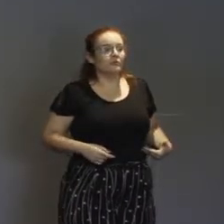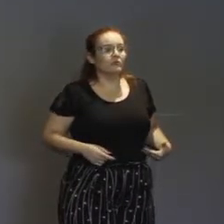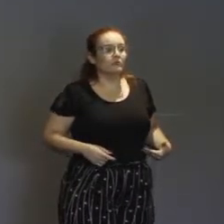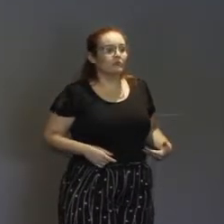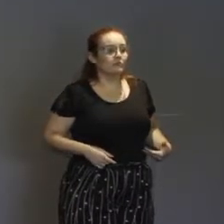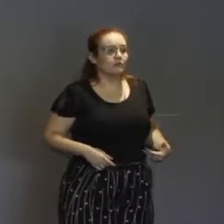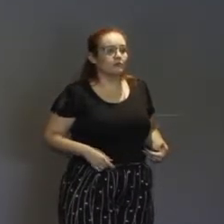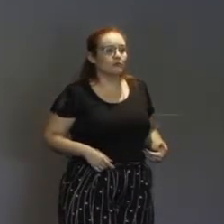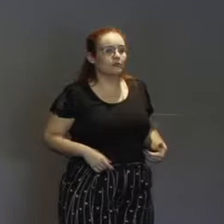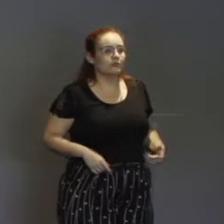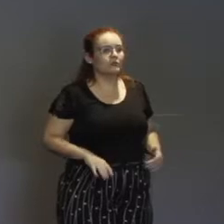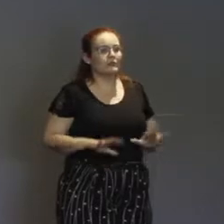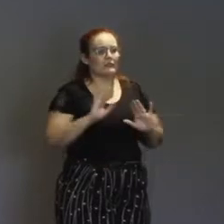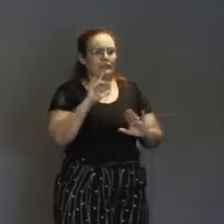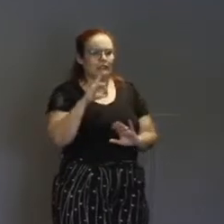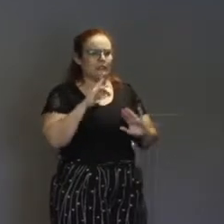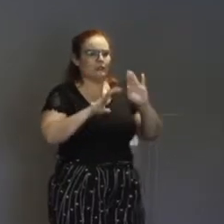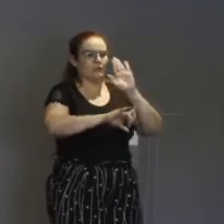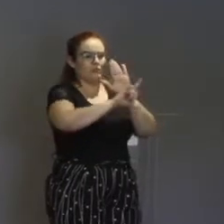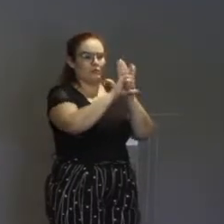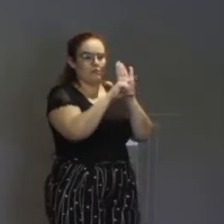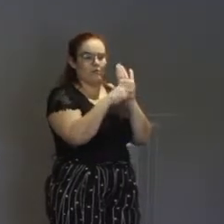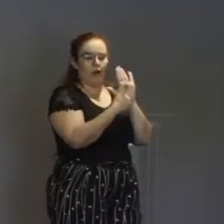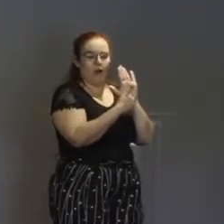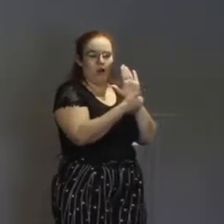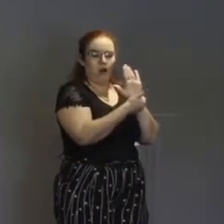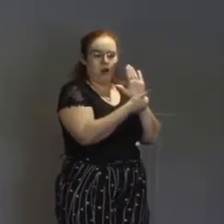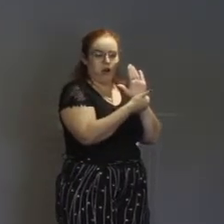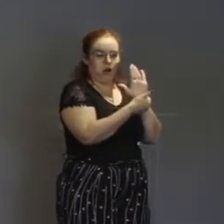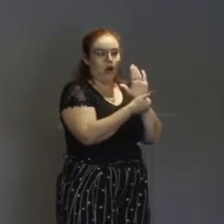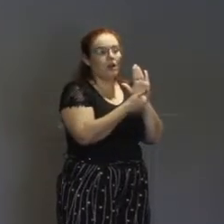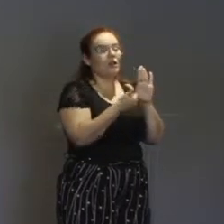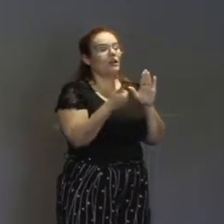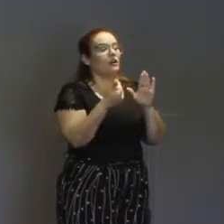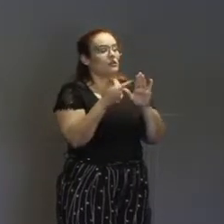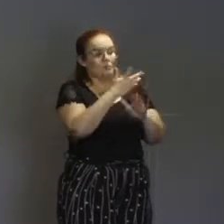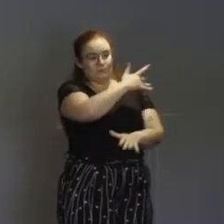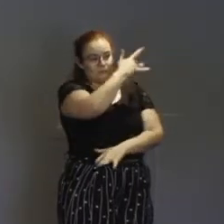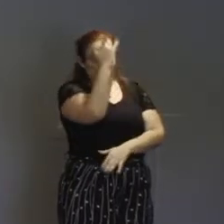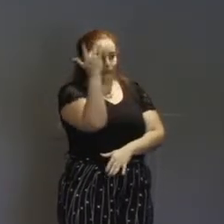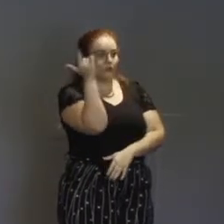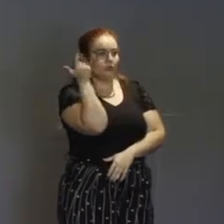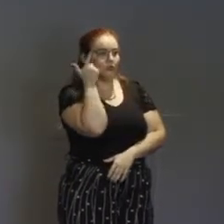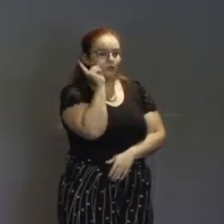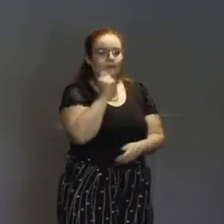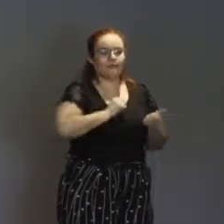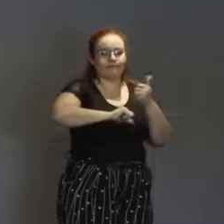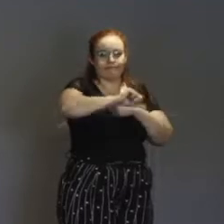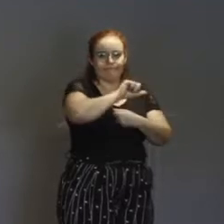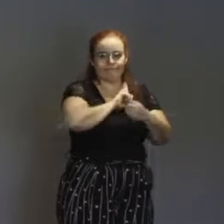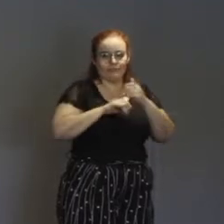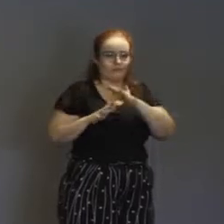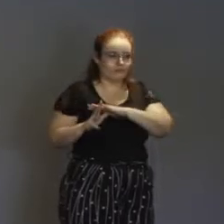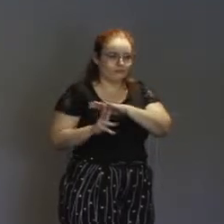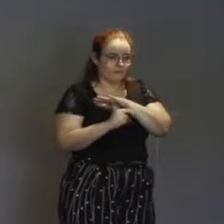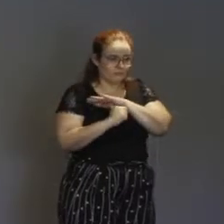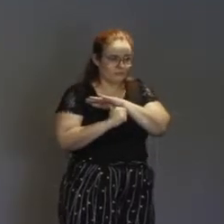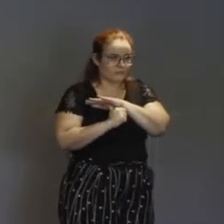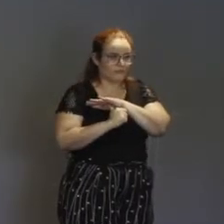de permissividades dentro da lei que fazem com que as pessoas, de fato, burlem e haja corrupção e haja tudo. Existe